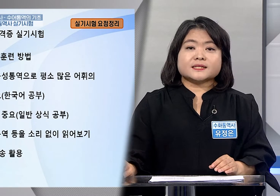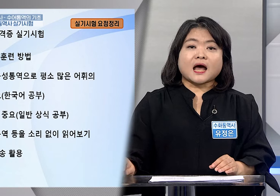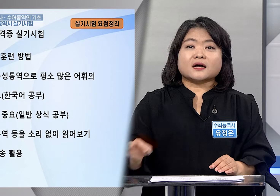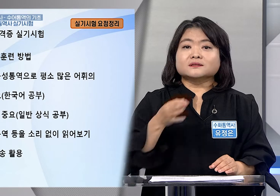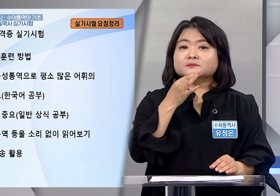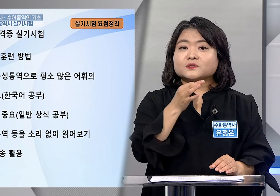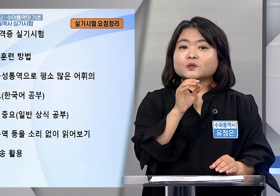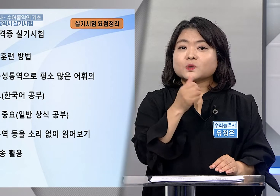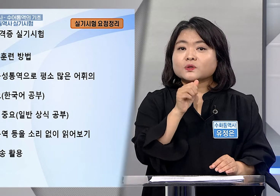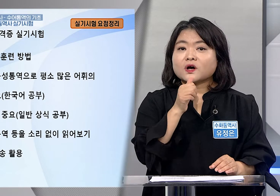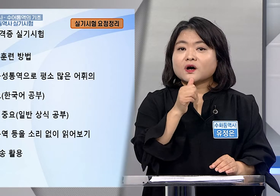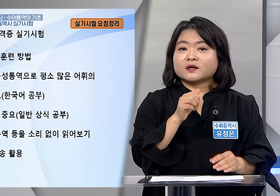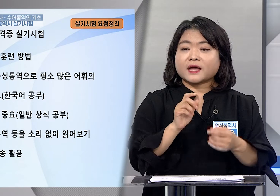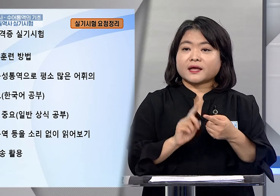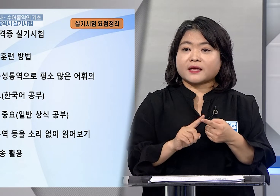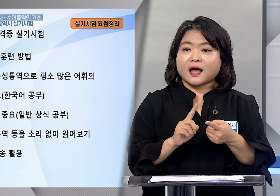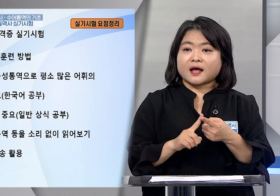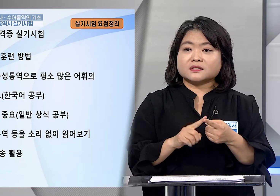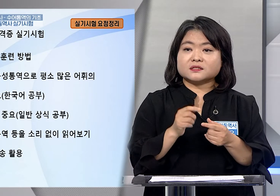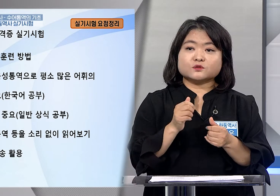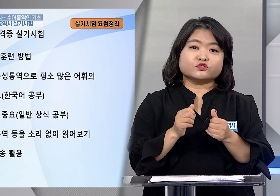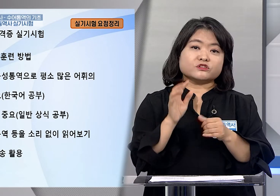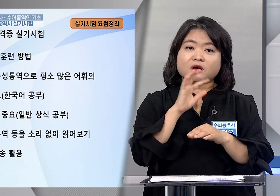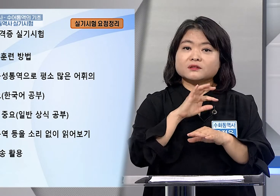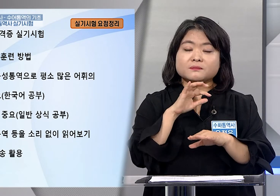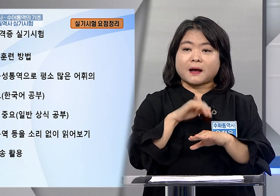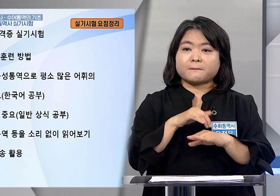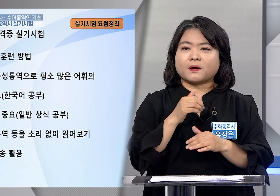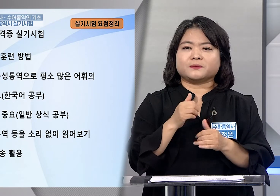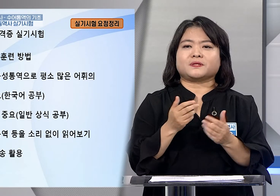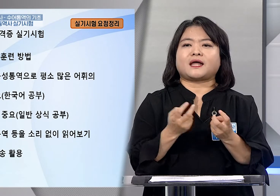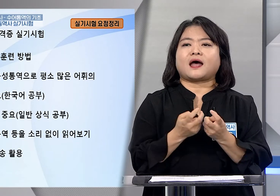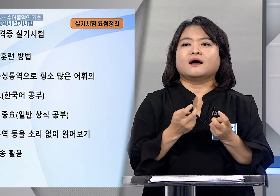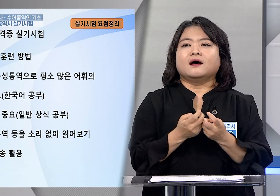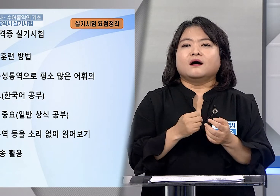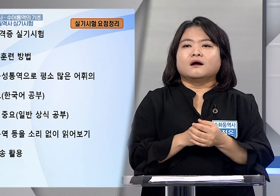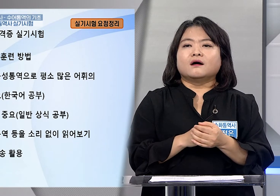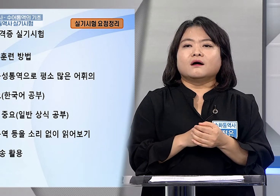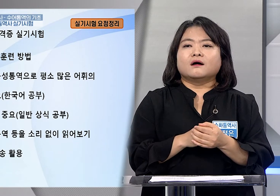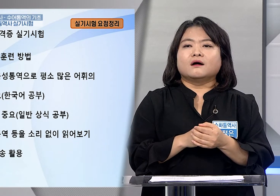자, 음성 통역에 대한 훈련 방법입니다.